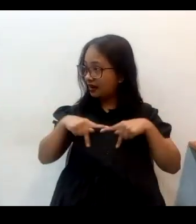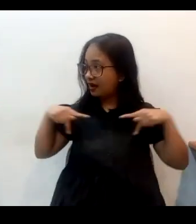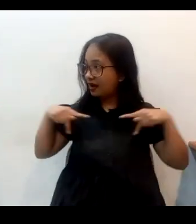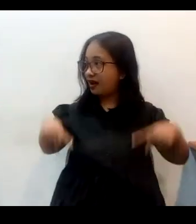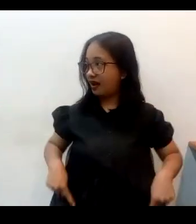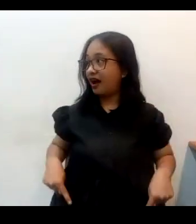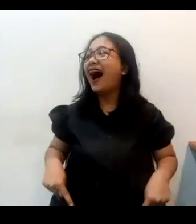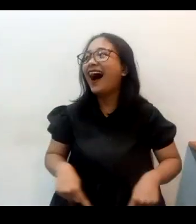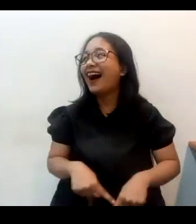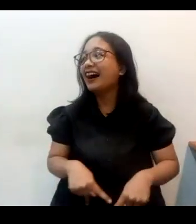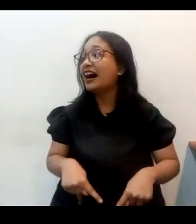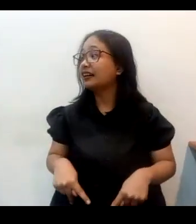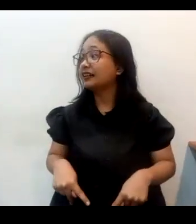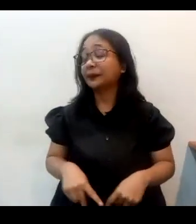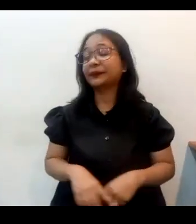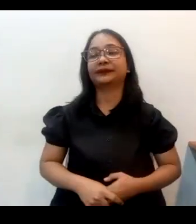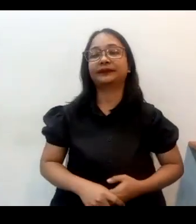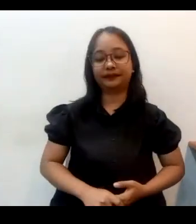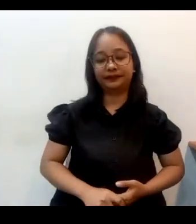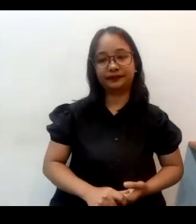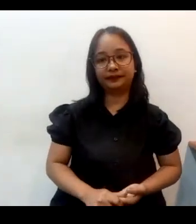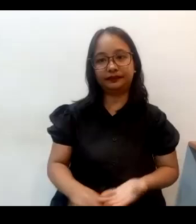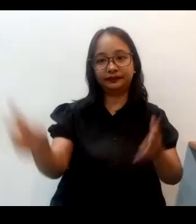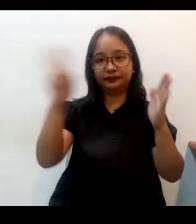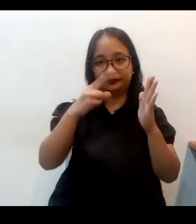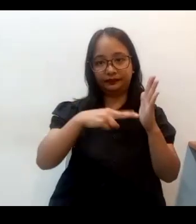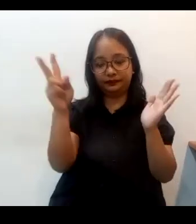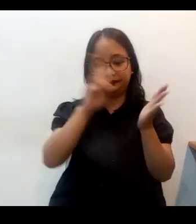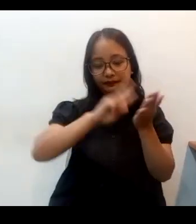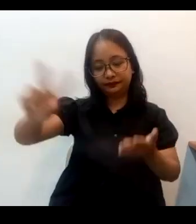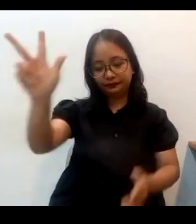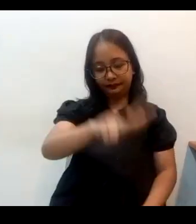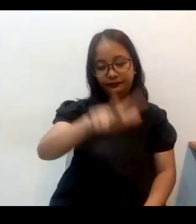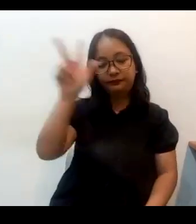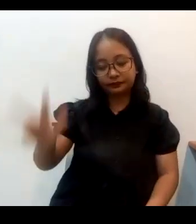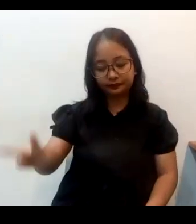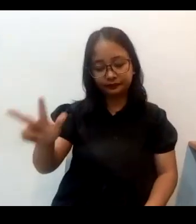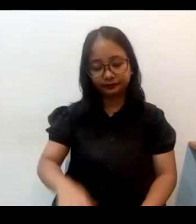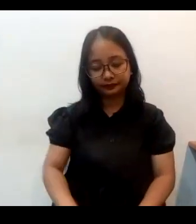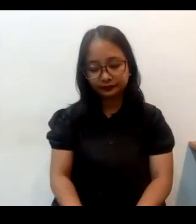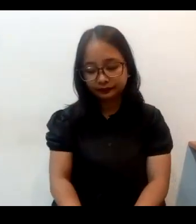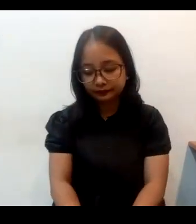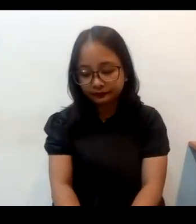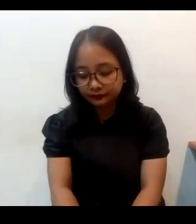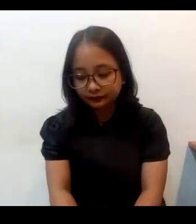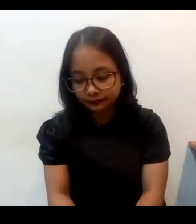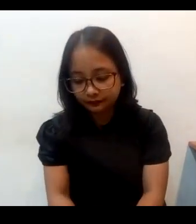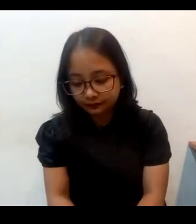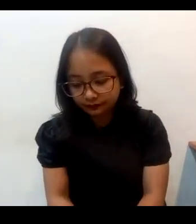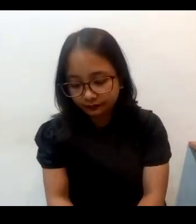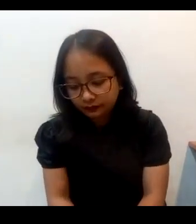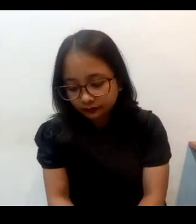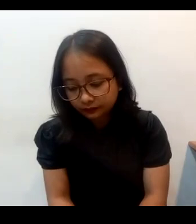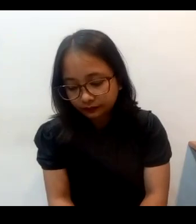3, 2, 1. Sumagot ang tao at sa kanila sinabi, ito ang nakakapagtataka. Hindi ninyo alam kung saan siya